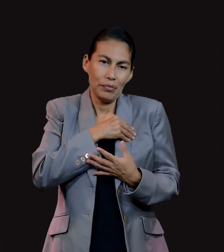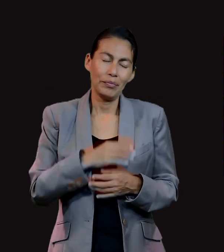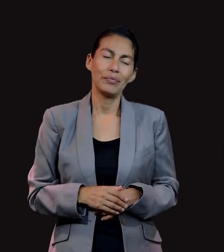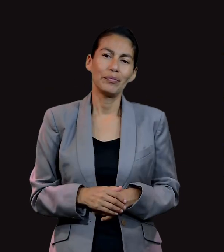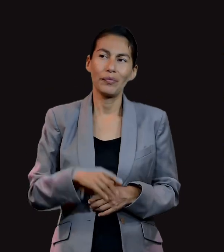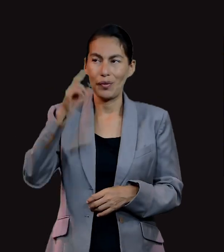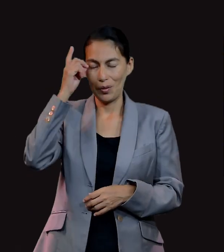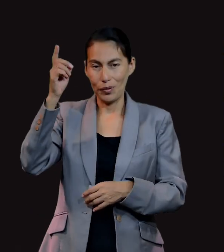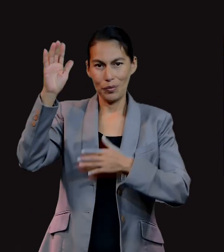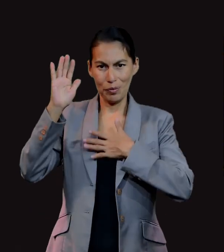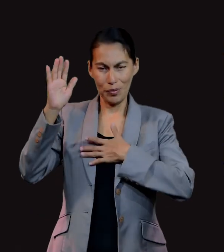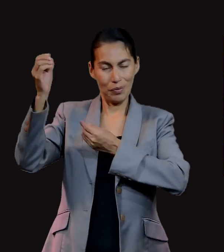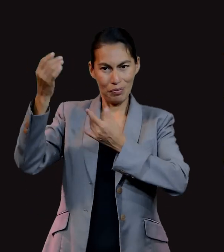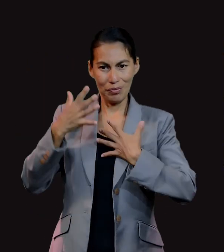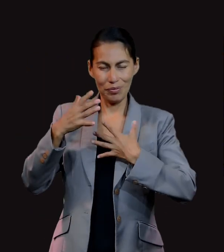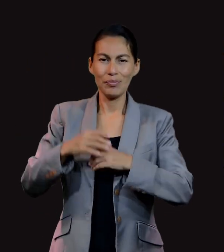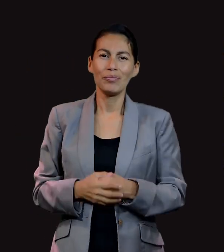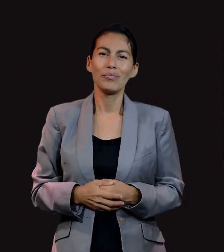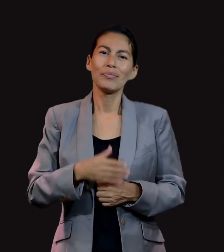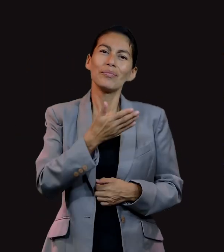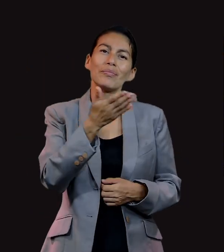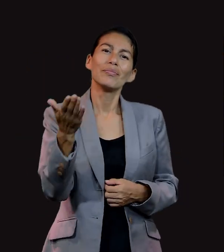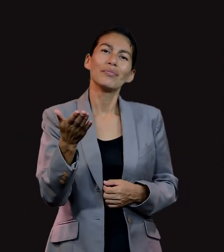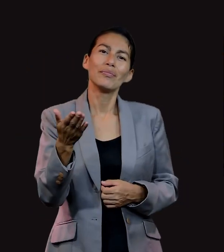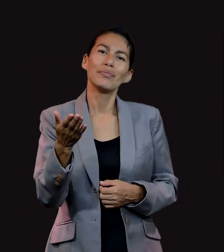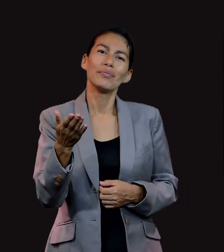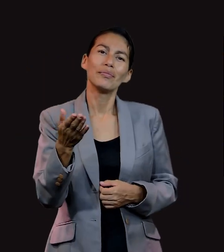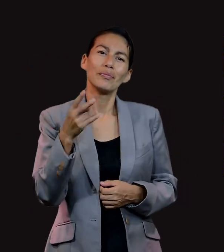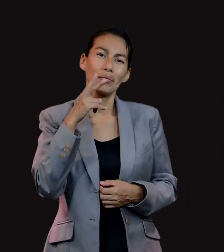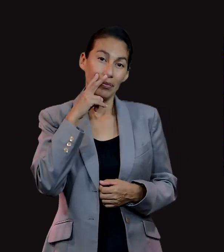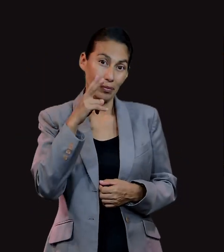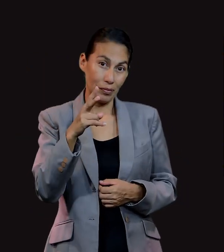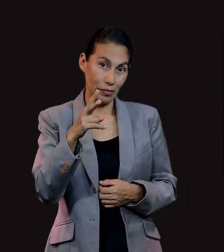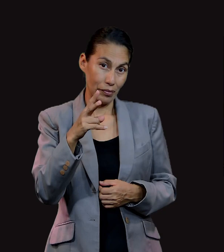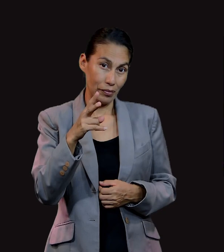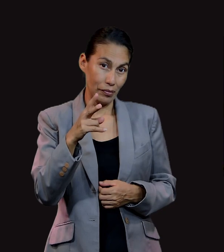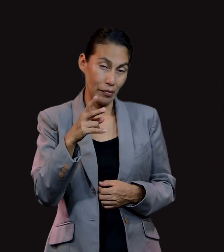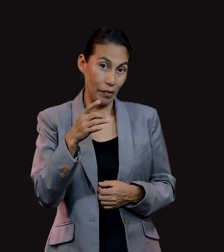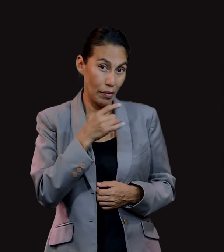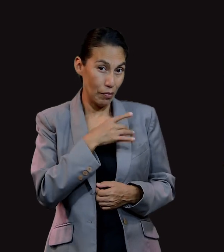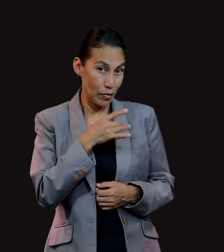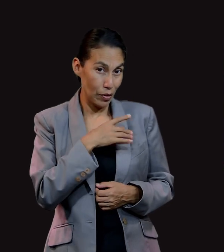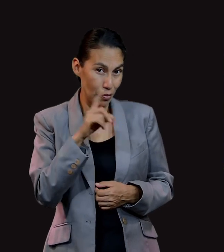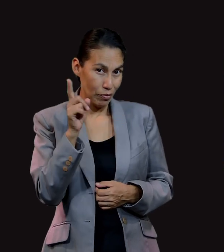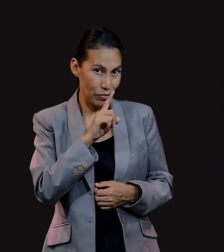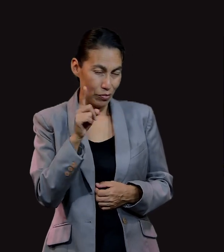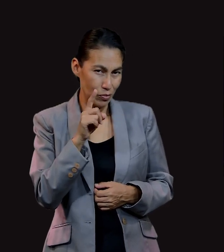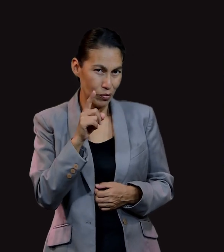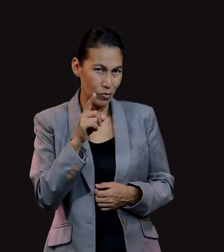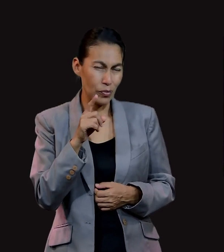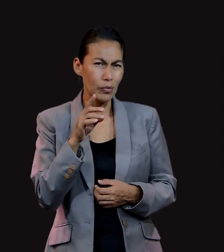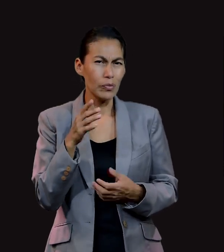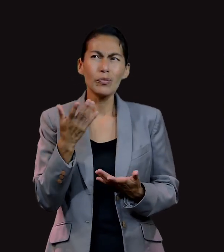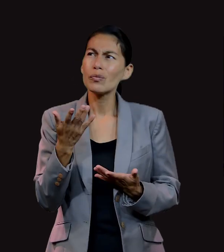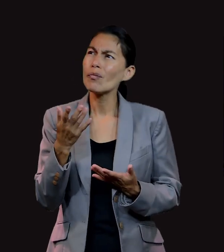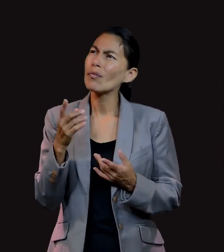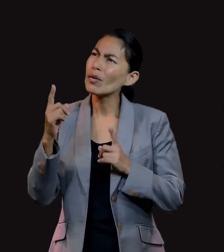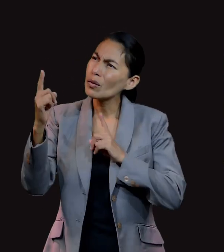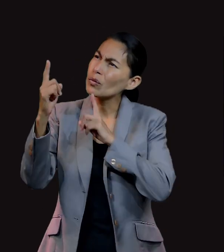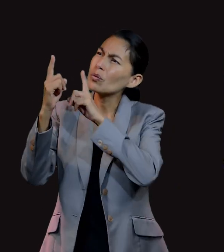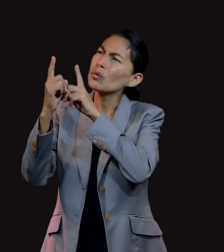dado Ustedes lo han visto No tengas miedo Busca momentos A solas Con Dios